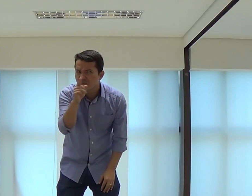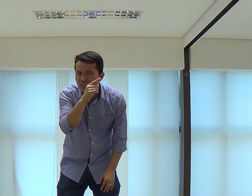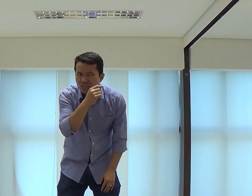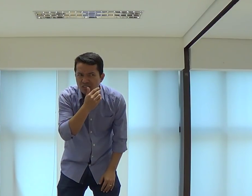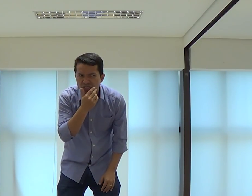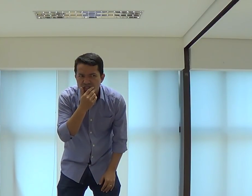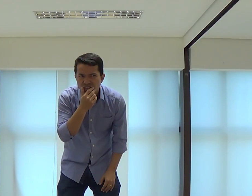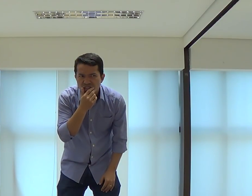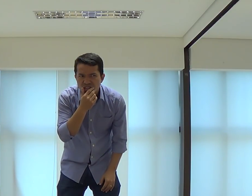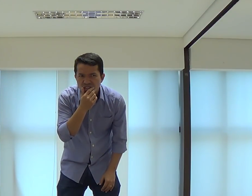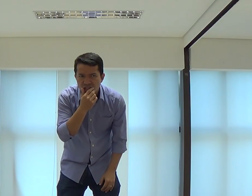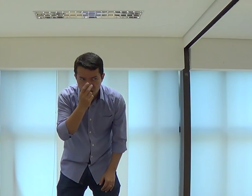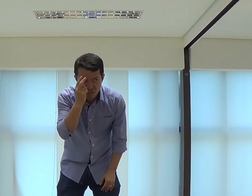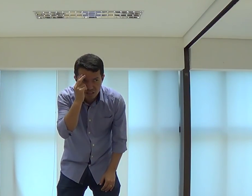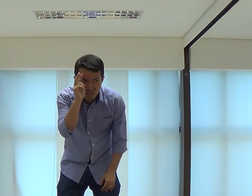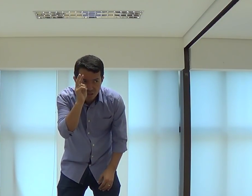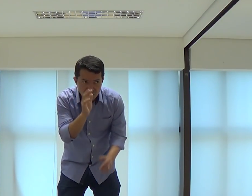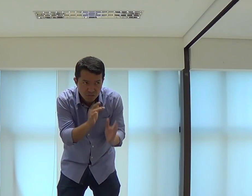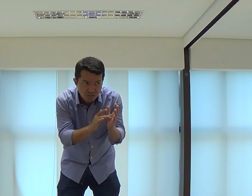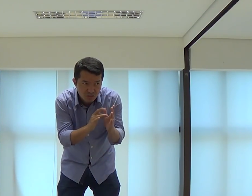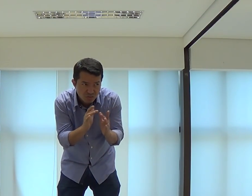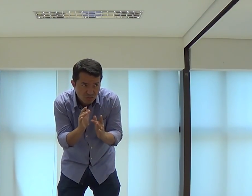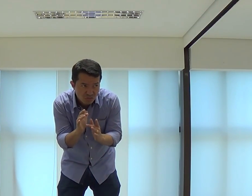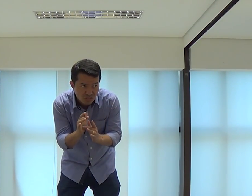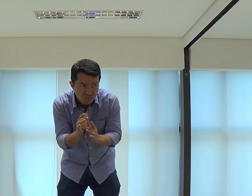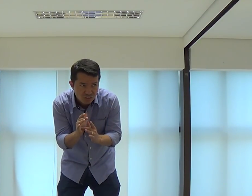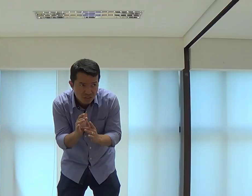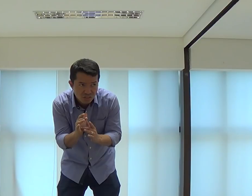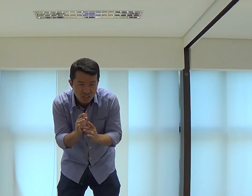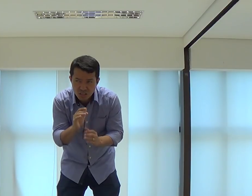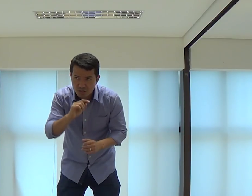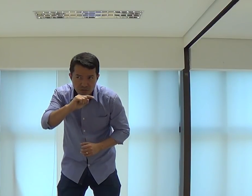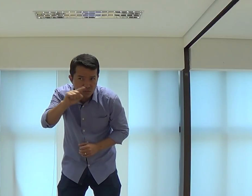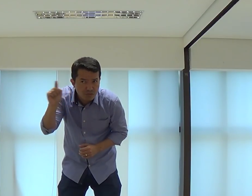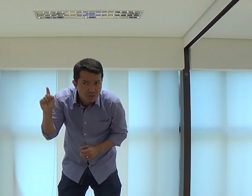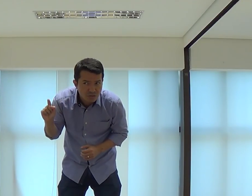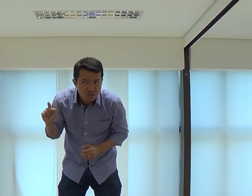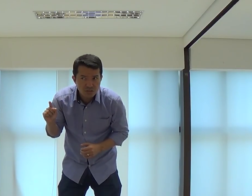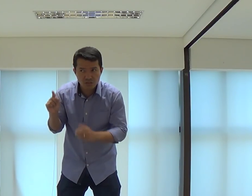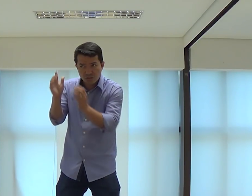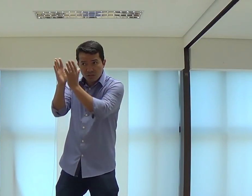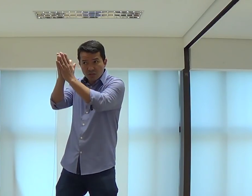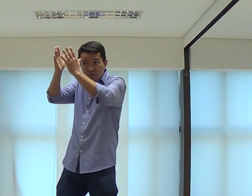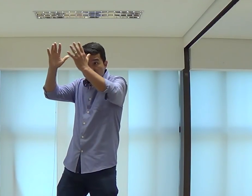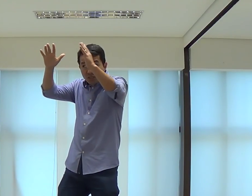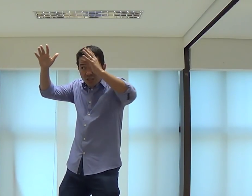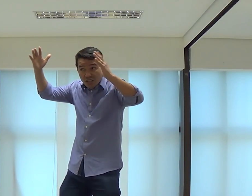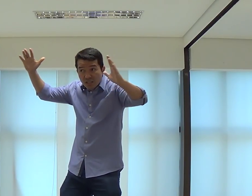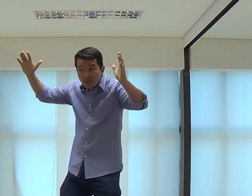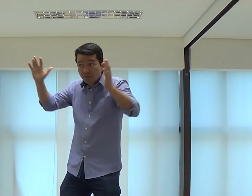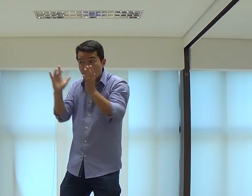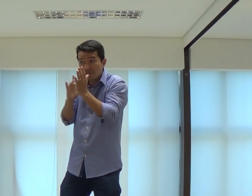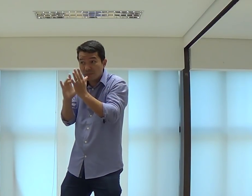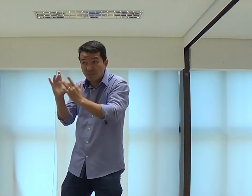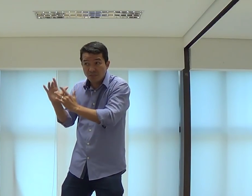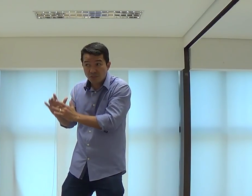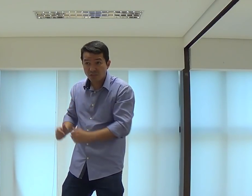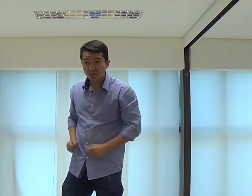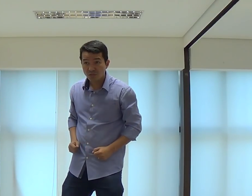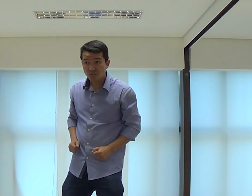Mas e você? Você lembra de Jesus? E você? Você tem celebrado a Ele?